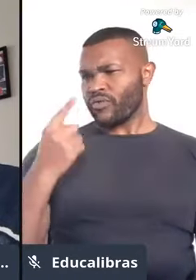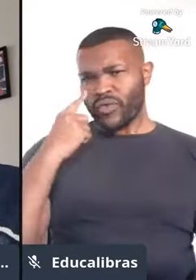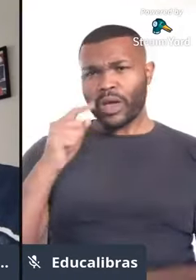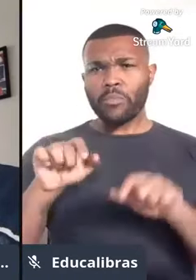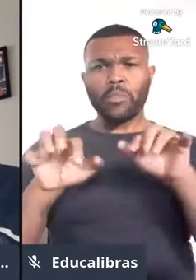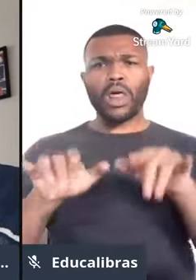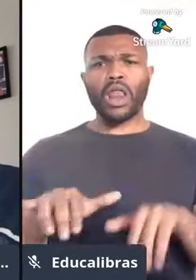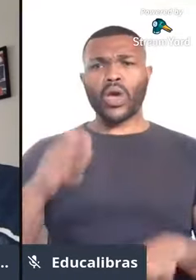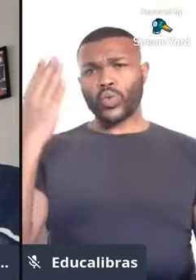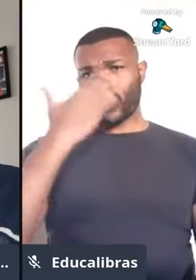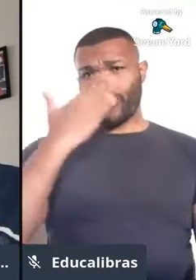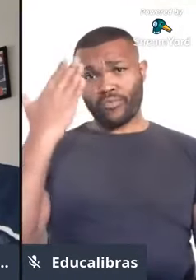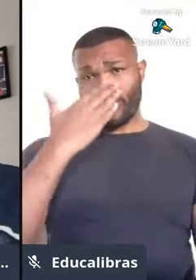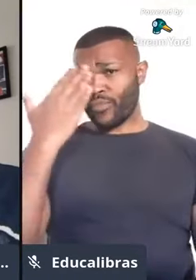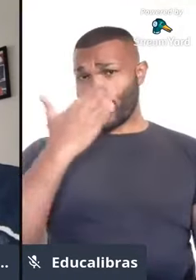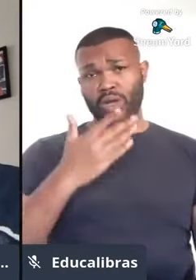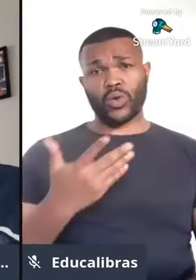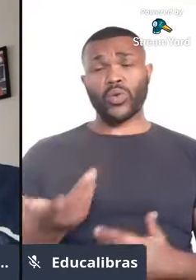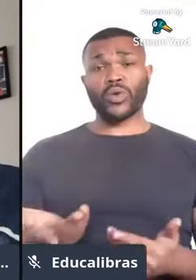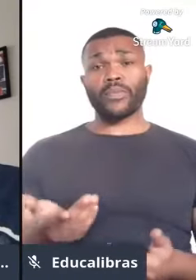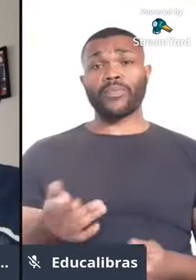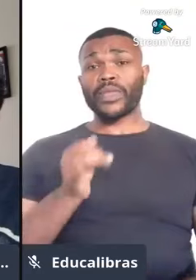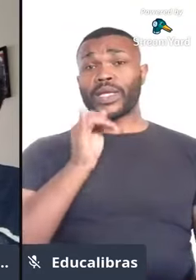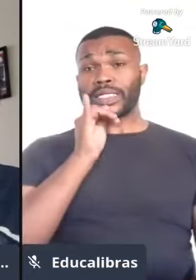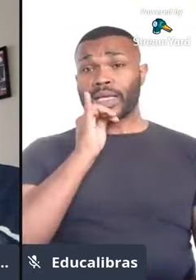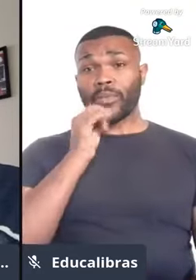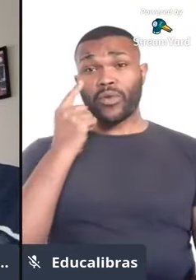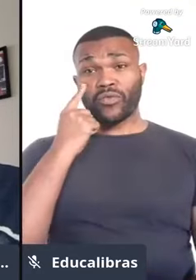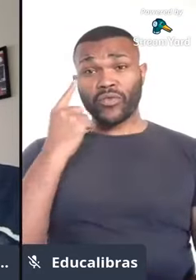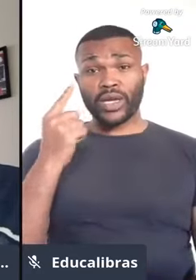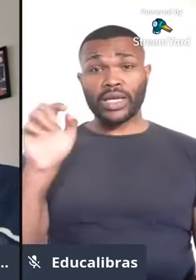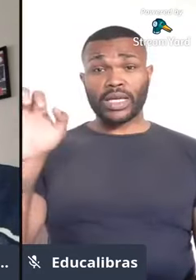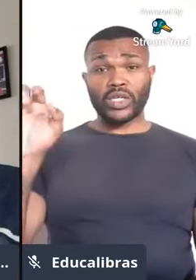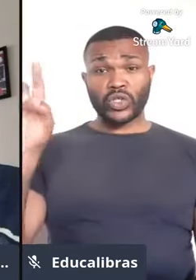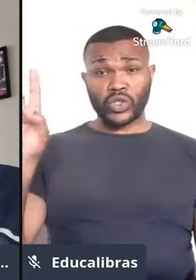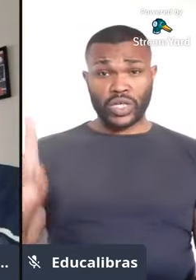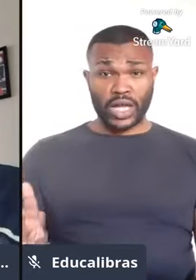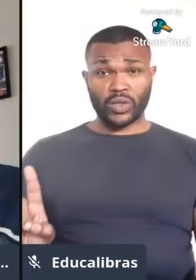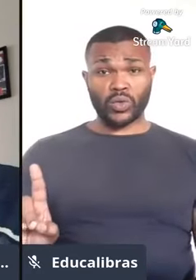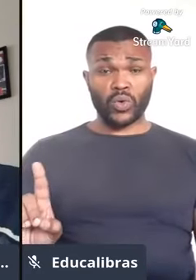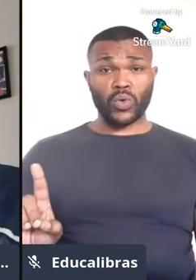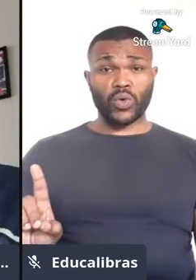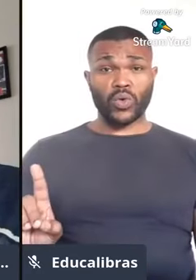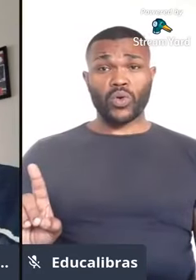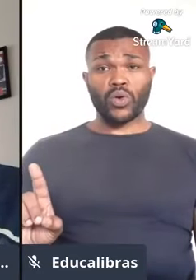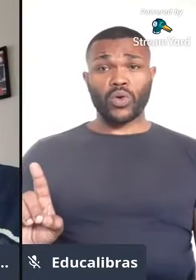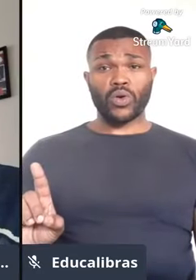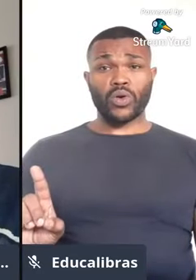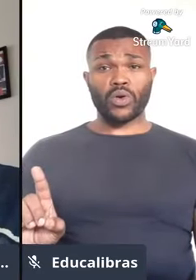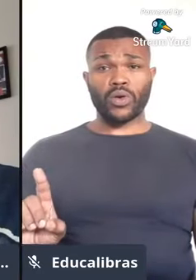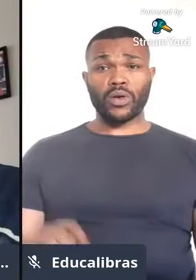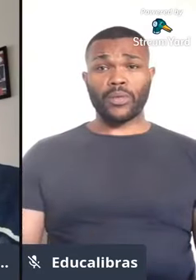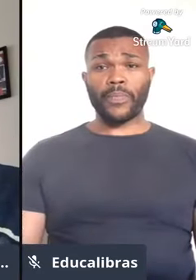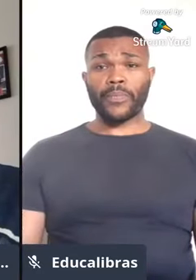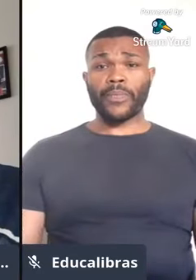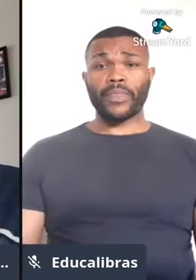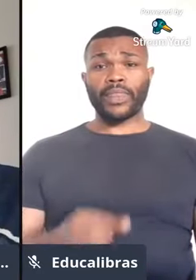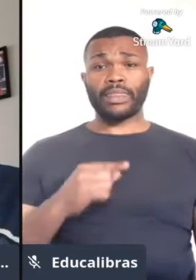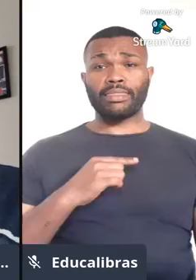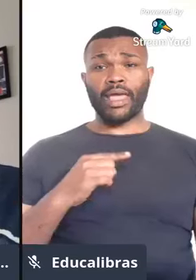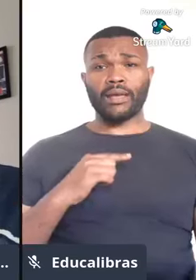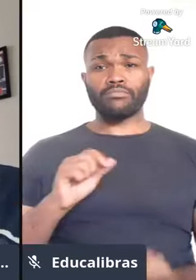não. Então, clica lá no lado esquerdo, o seu lado direito da tela, em Comments. Tem uma telinha,